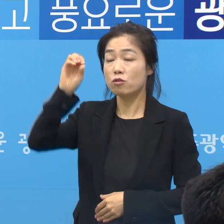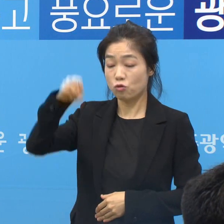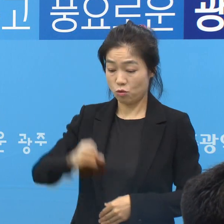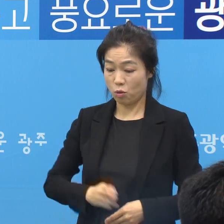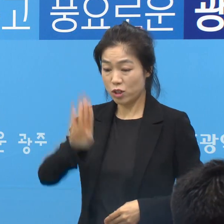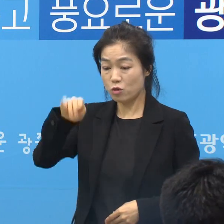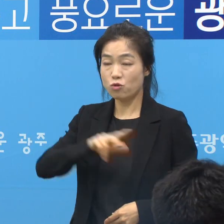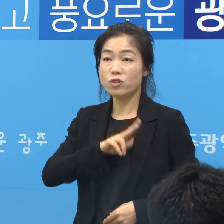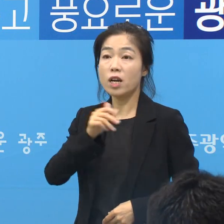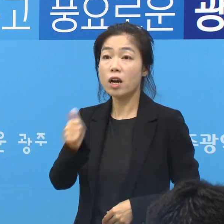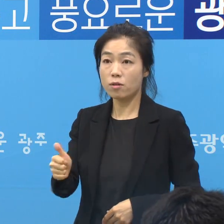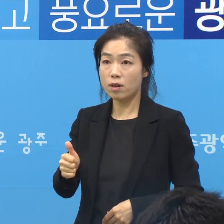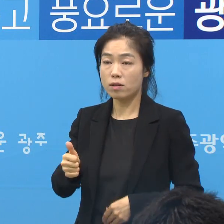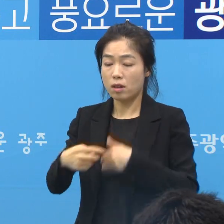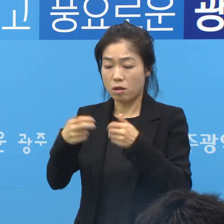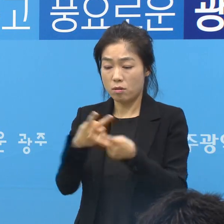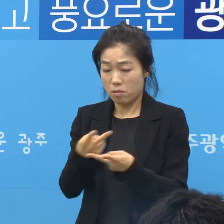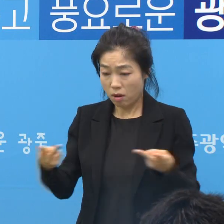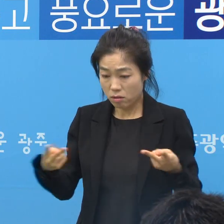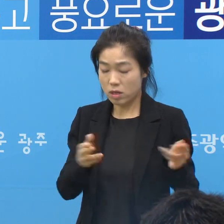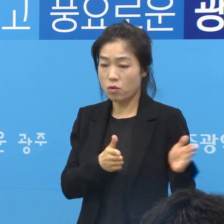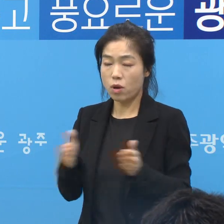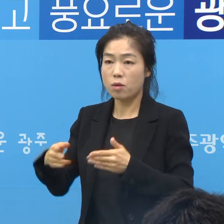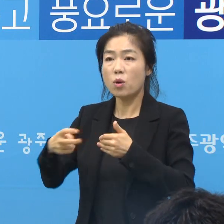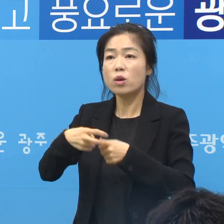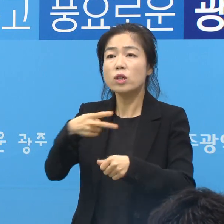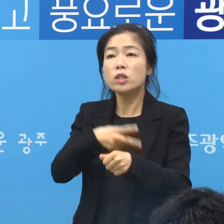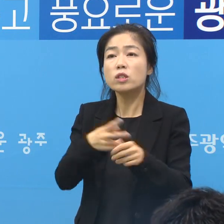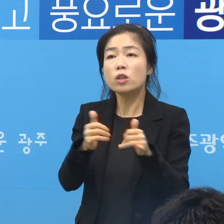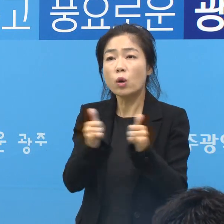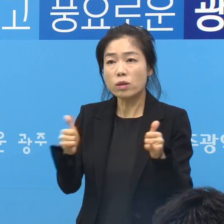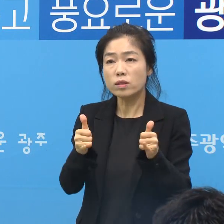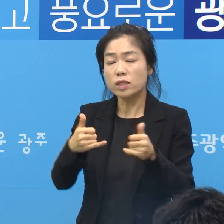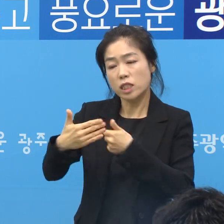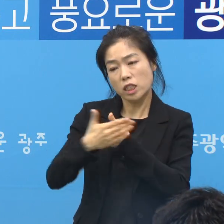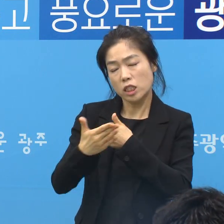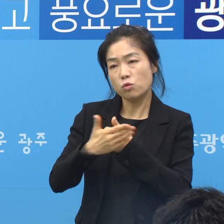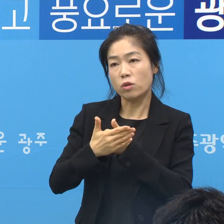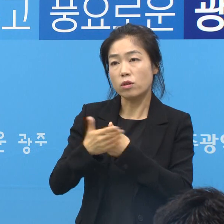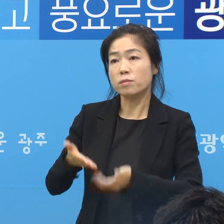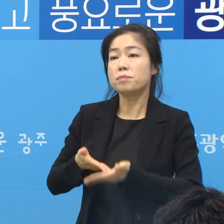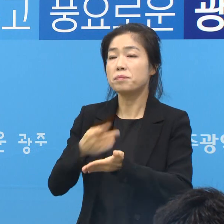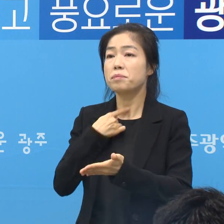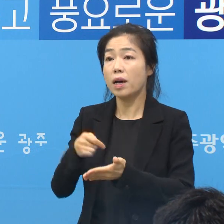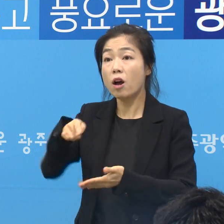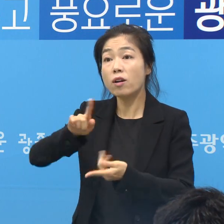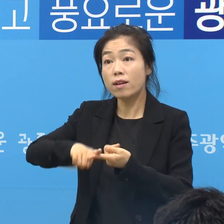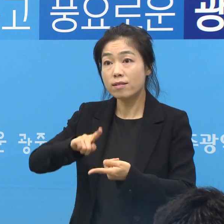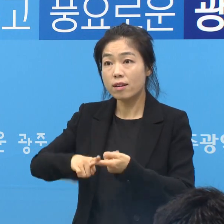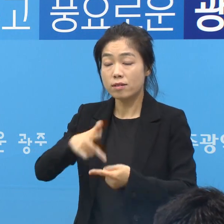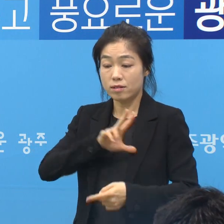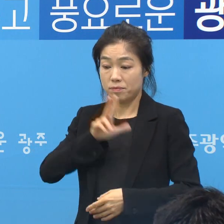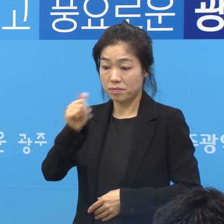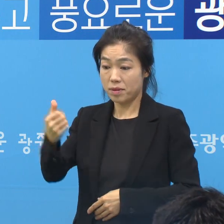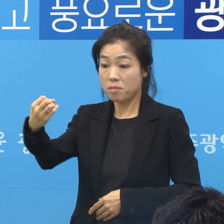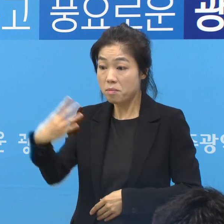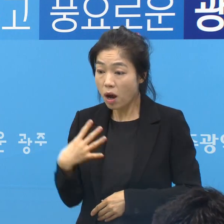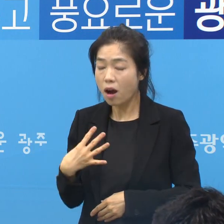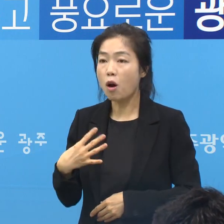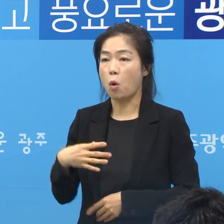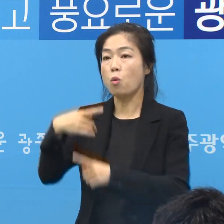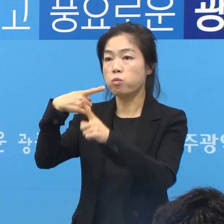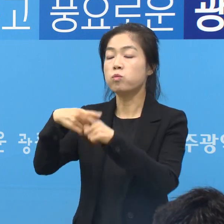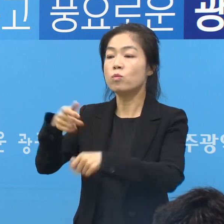장관께 병상 확보와 의료진 지원을 요청했습니다. 거기에 대해서 장관께서는